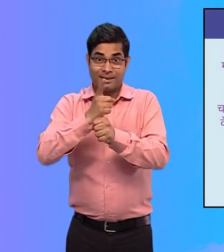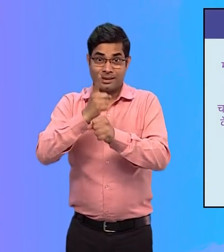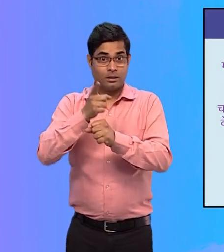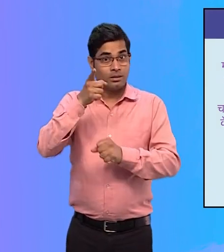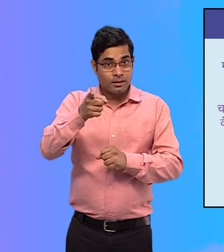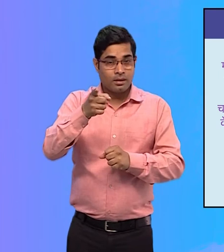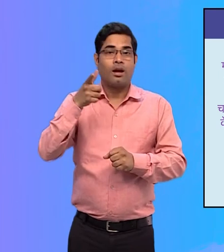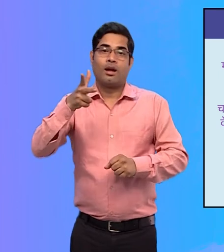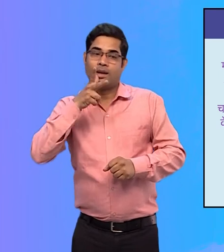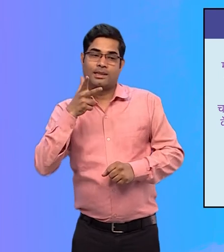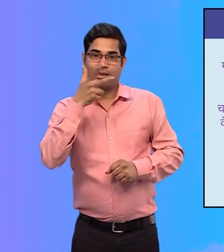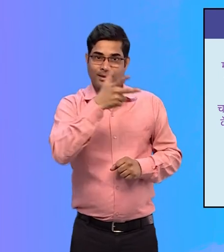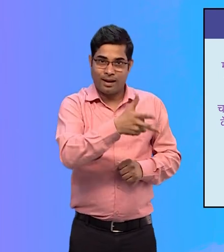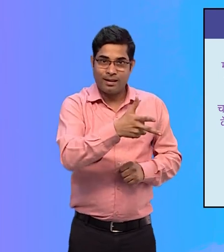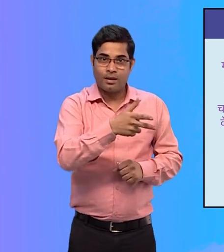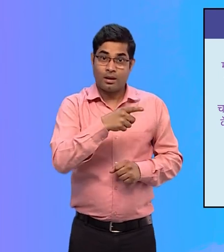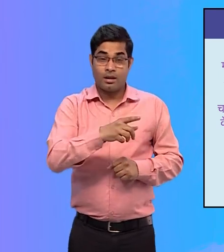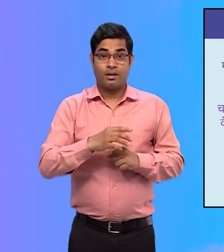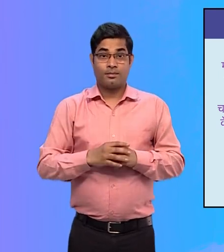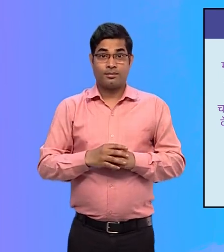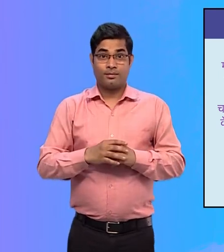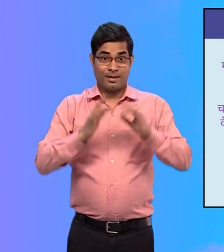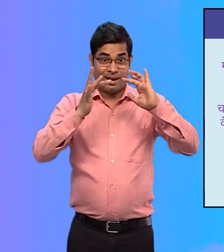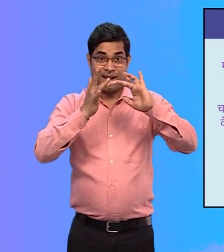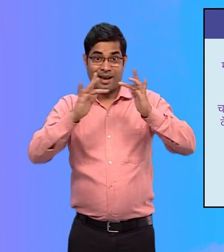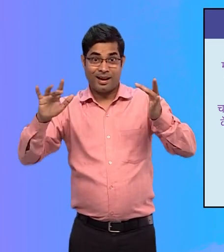ए वेब साइटों की सुरम्यता सुविधाओं के बारे में बताया है